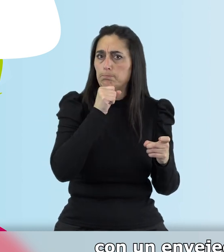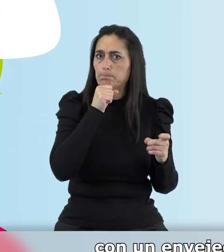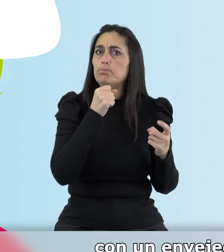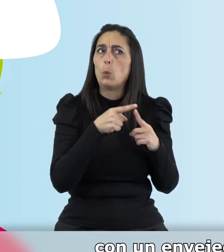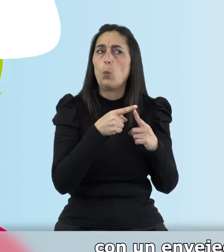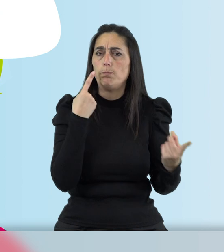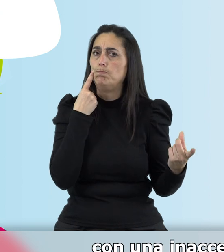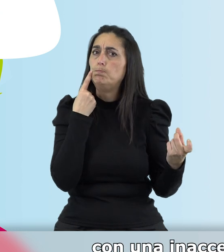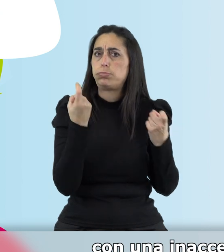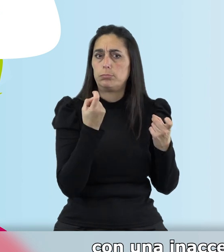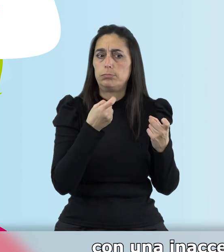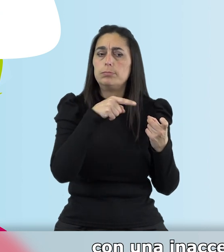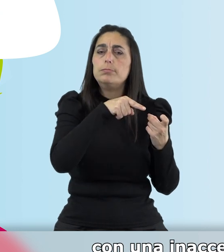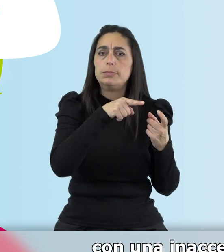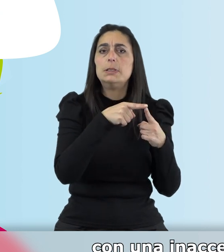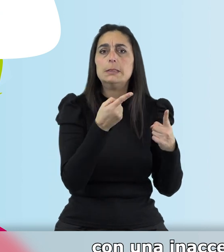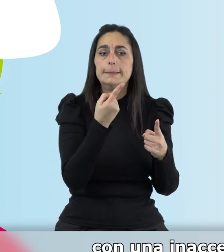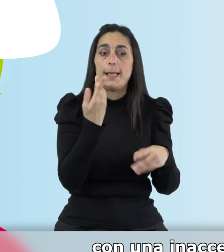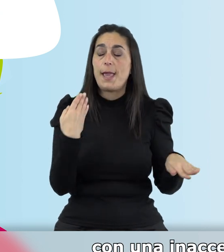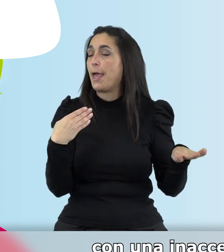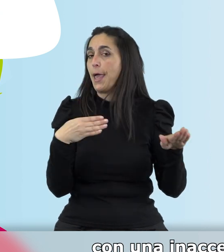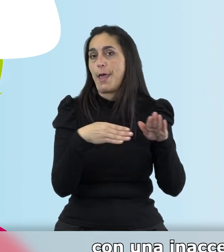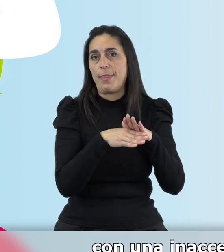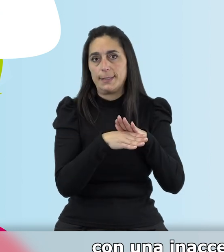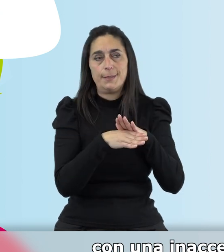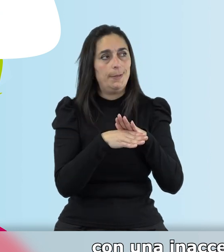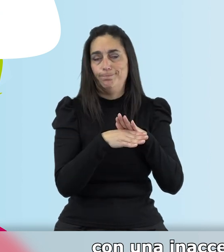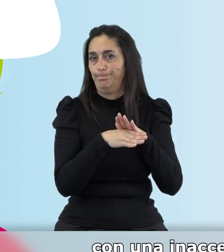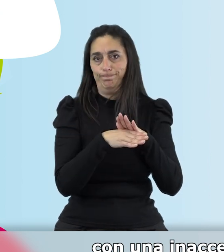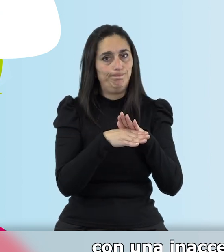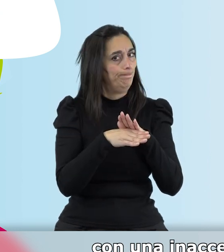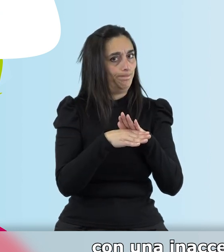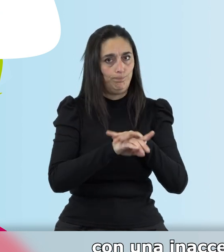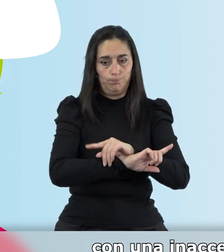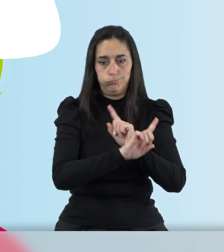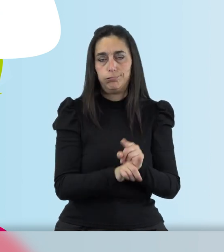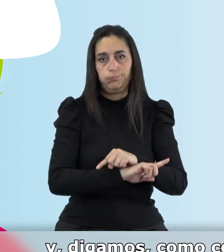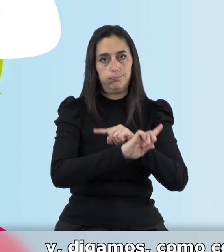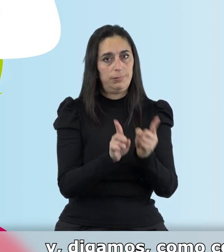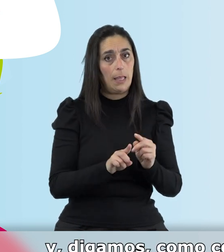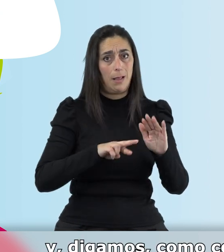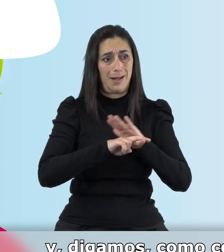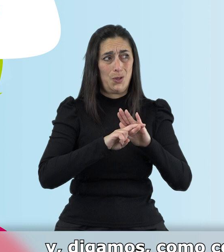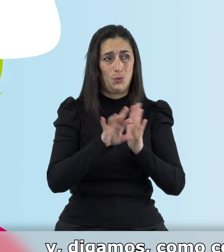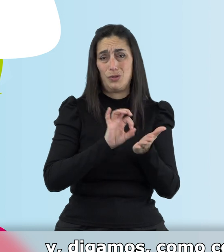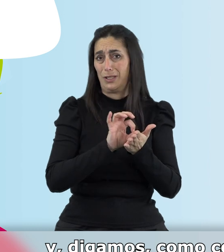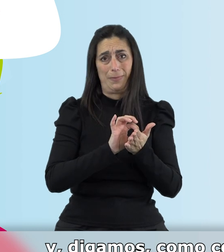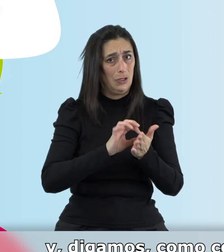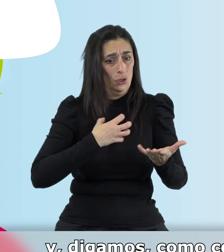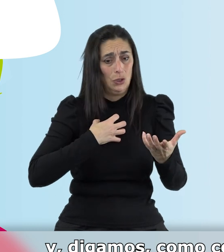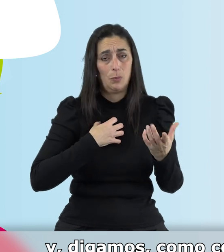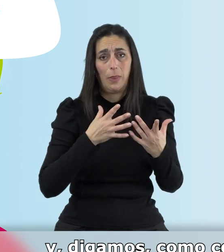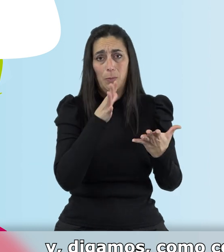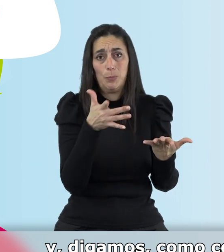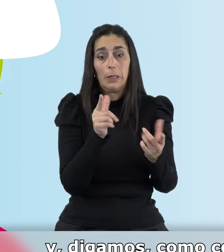bastante marcado, con una inaccesibilidad a los servicios y a los recursos, y bueno, pues digamos como con